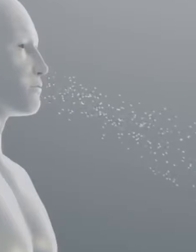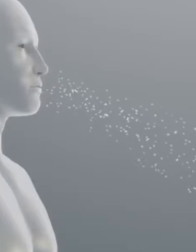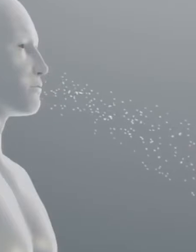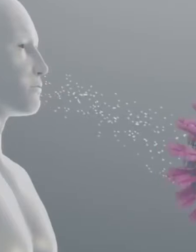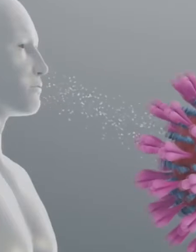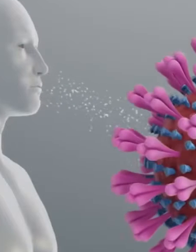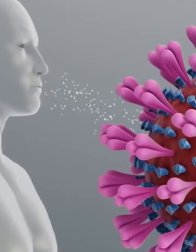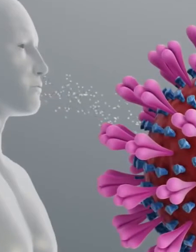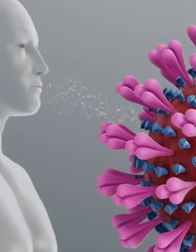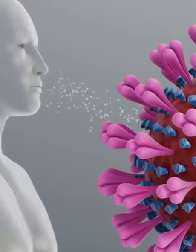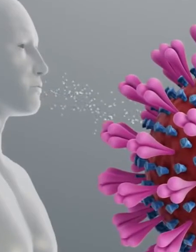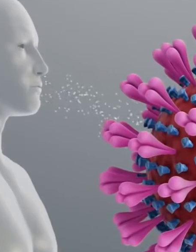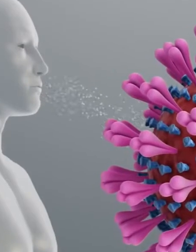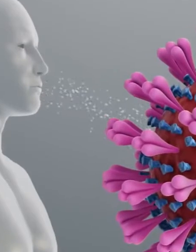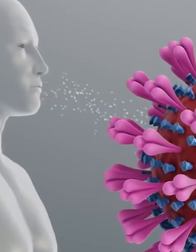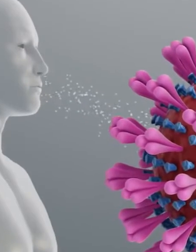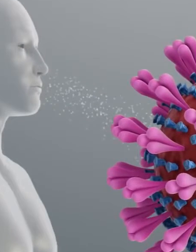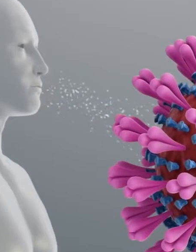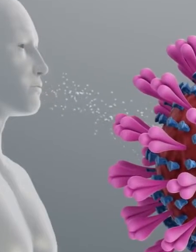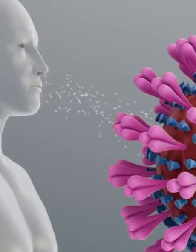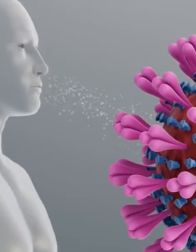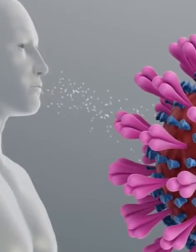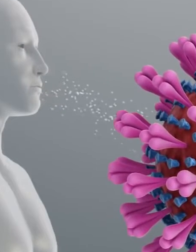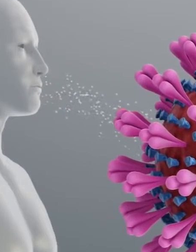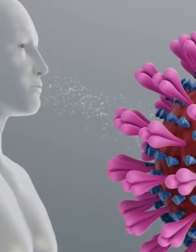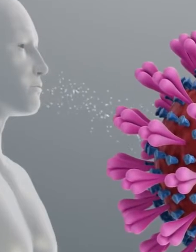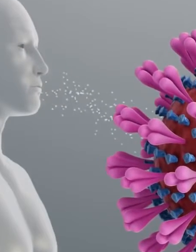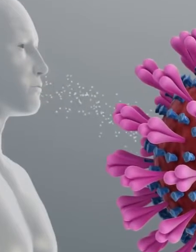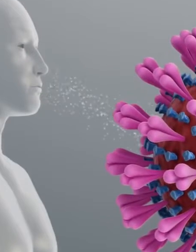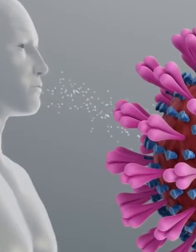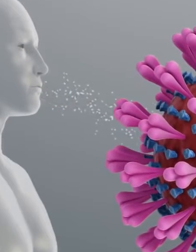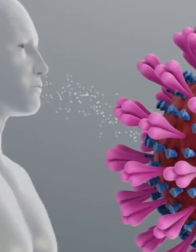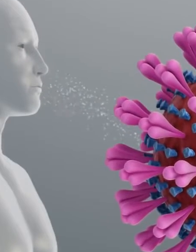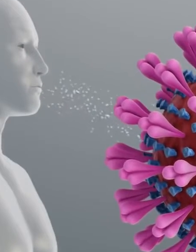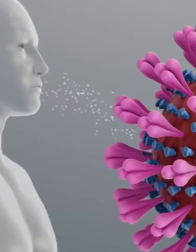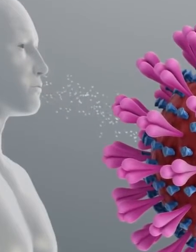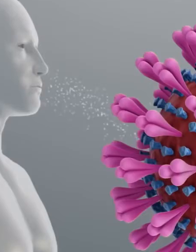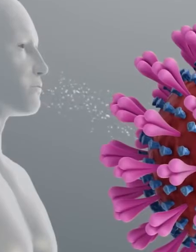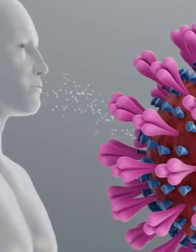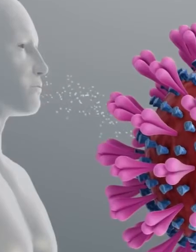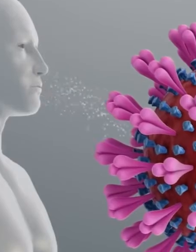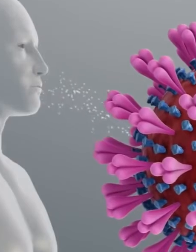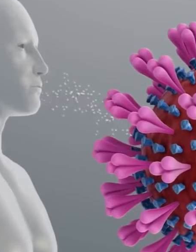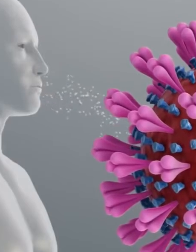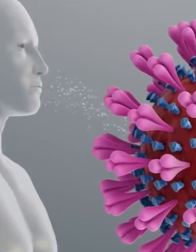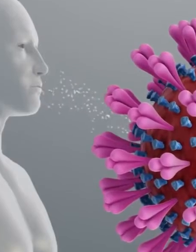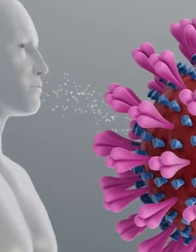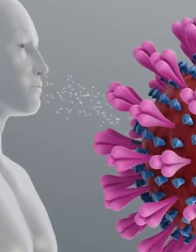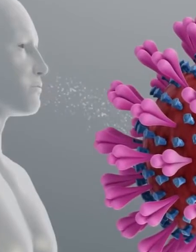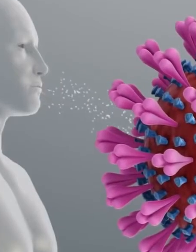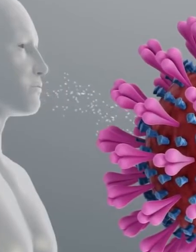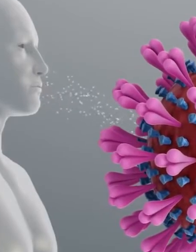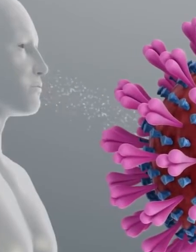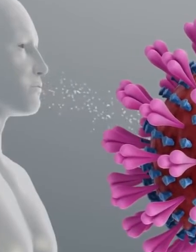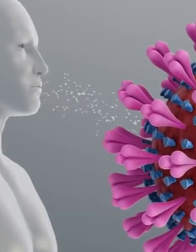nulla, perché penso che sia fondamentale anche per i cittadini capire che stiamo giocando con la morte, nel senso che non è che il virus è una